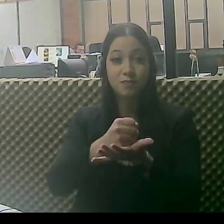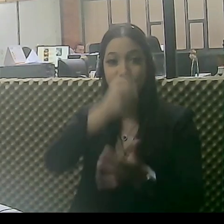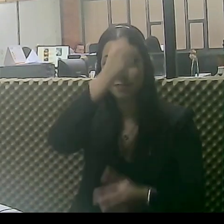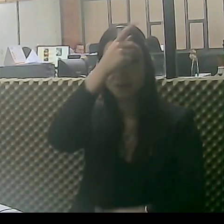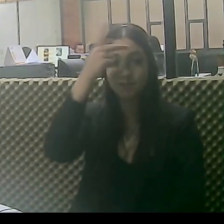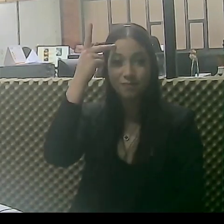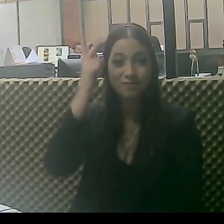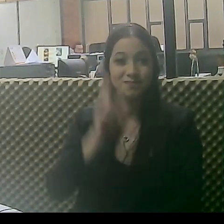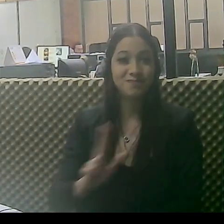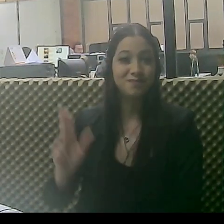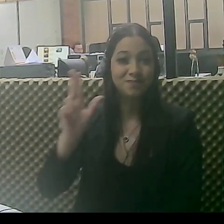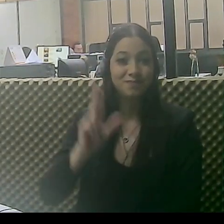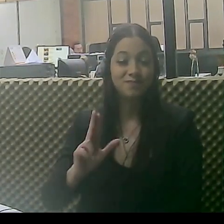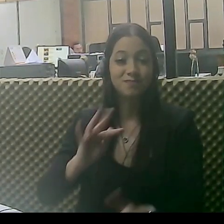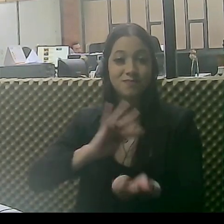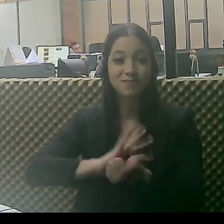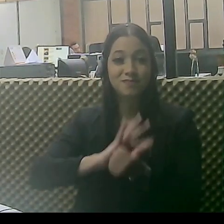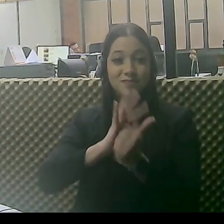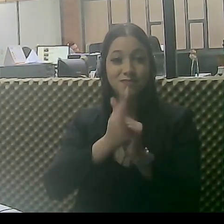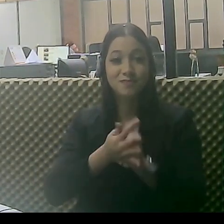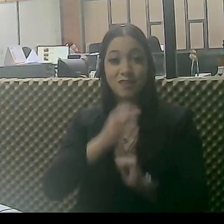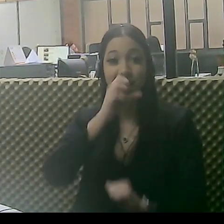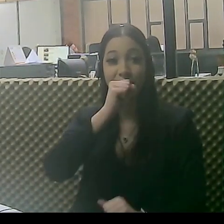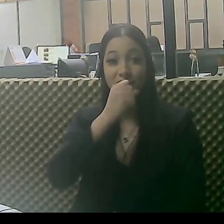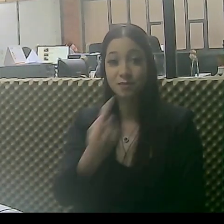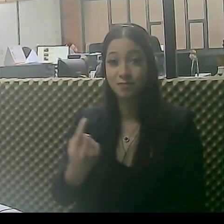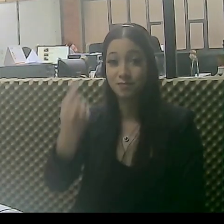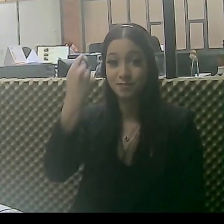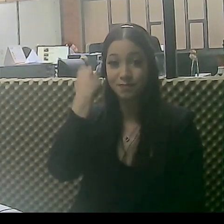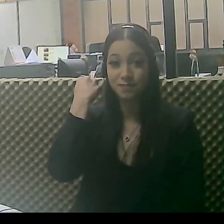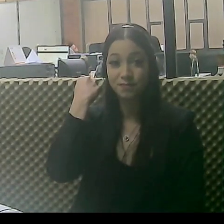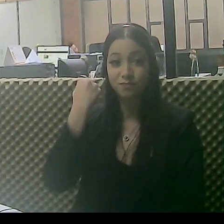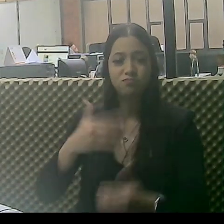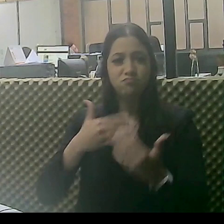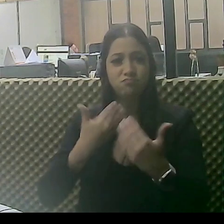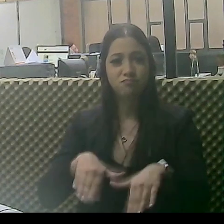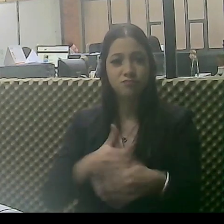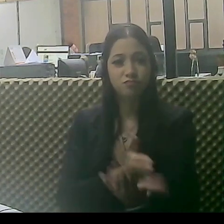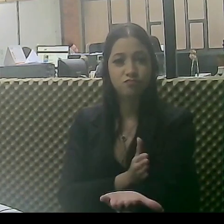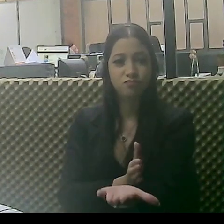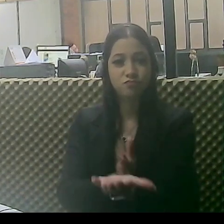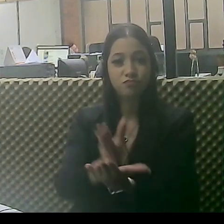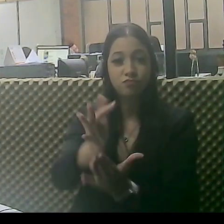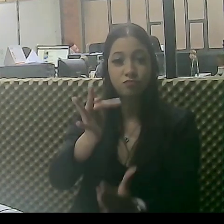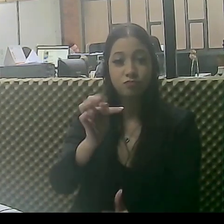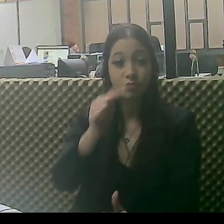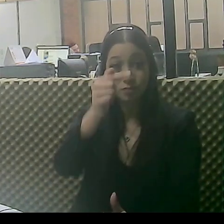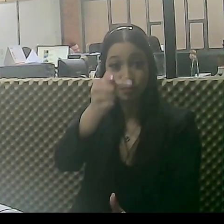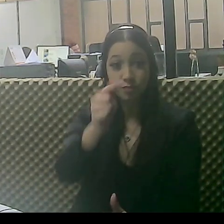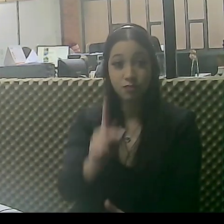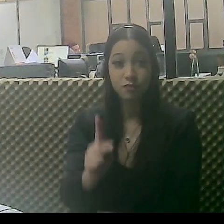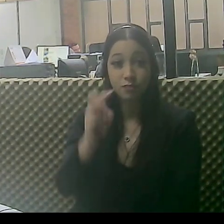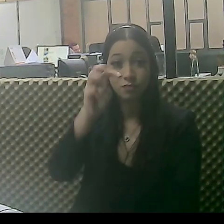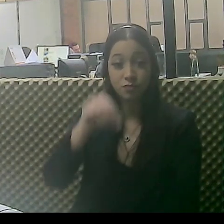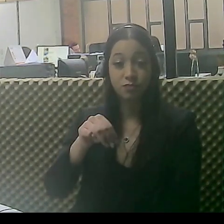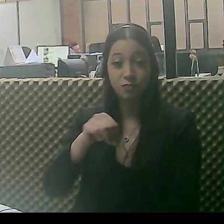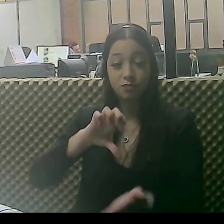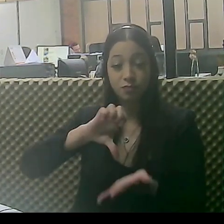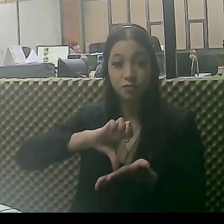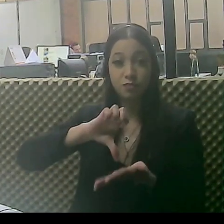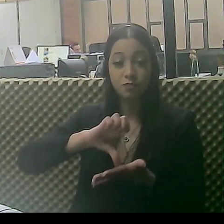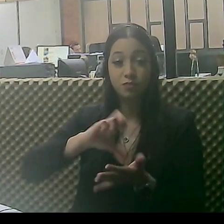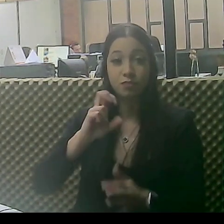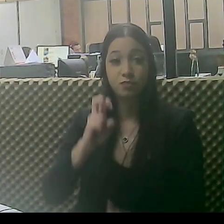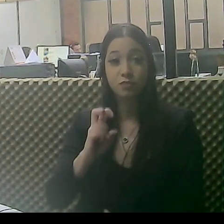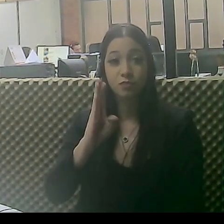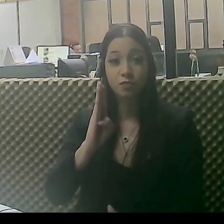de Uberlândia por meio da FUTEL no último sábado. A prova teve percurso de 7 km e largada da sede do 5º Batalhão